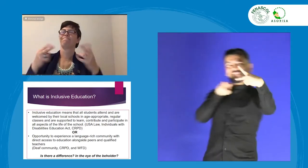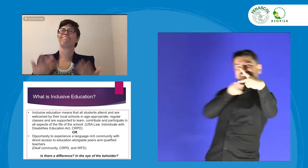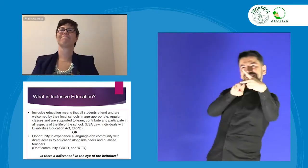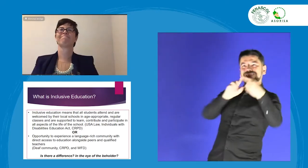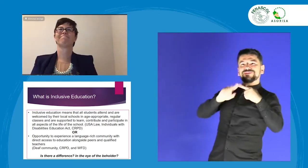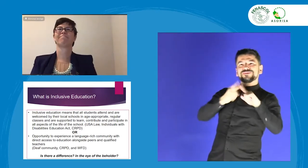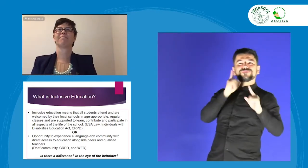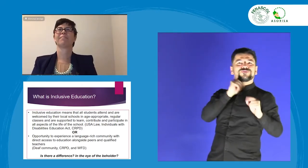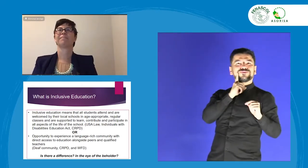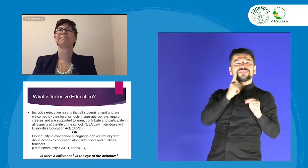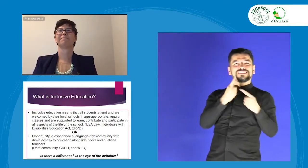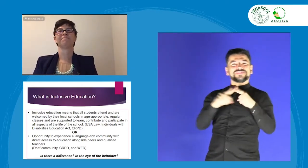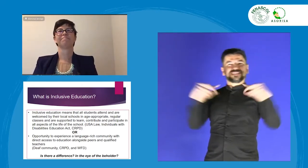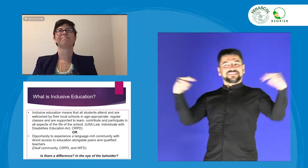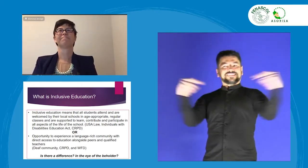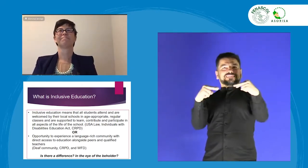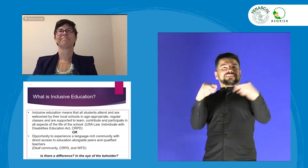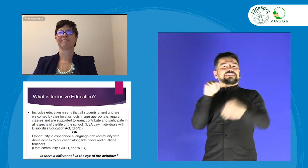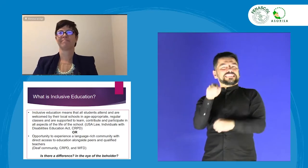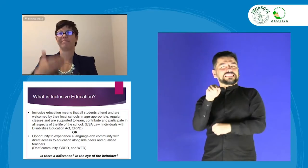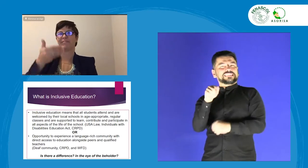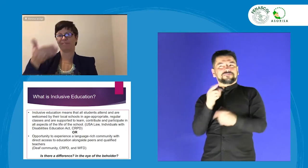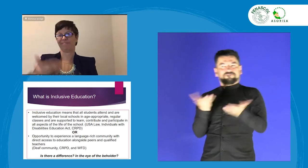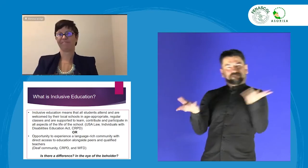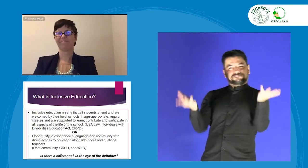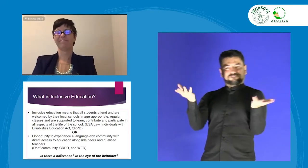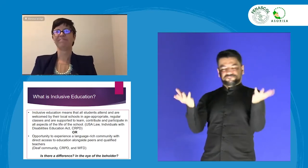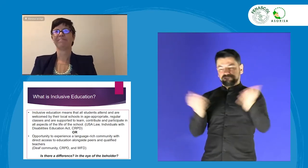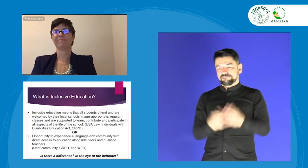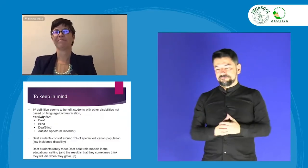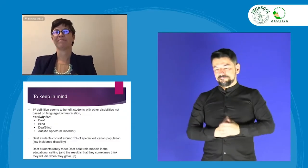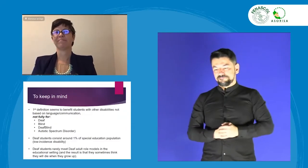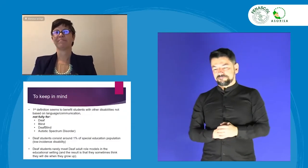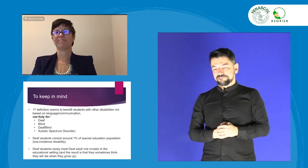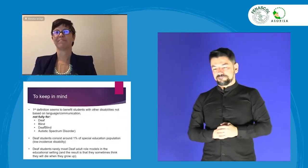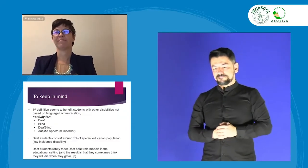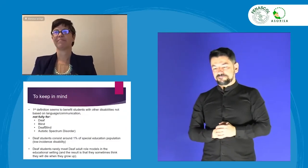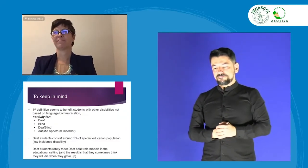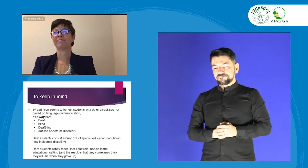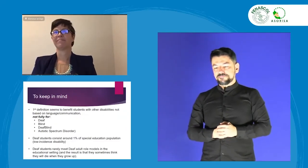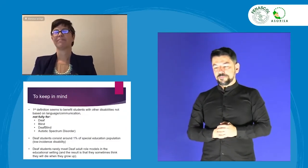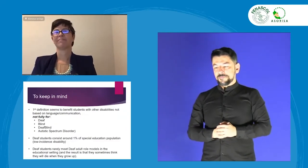La visión de la inclusión y también la del entorno en lengua de señas. Siguiente.